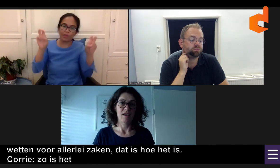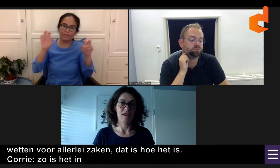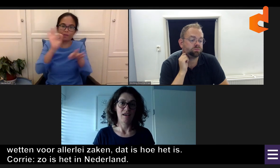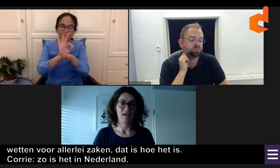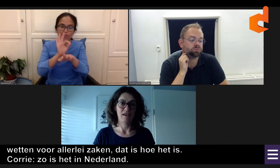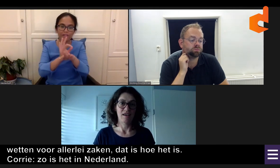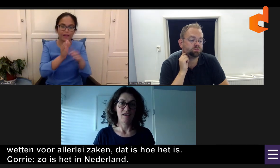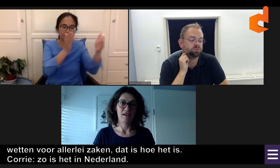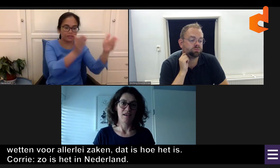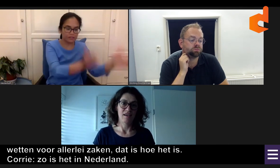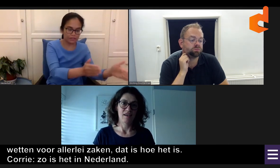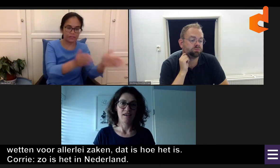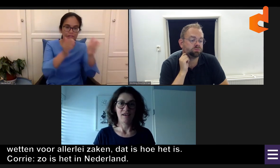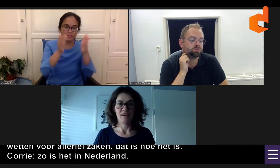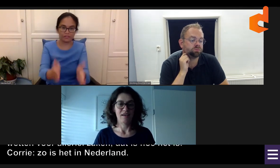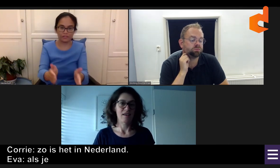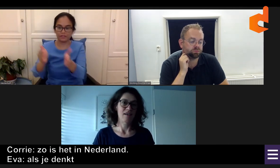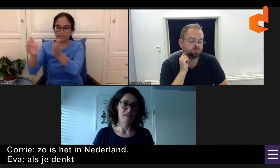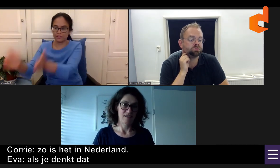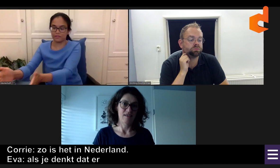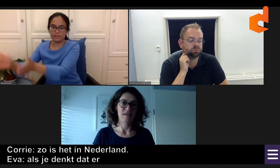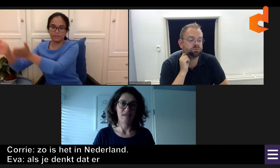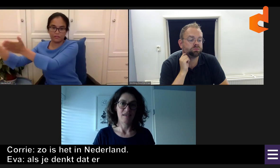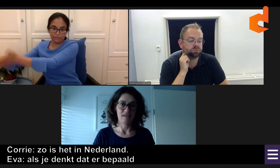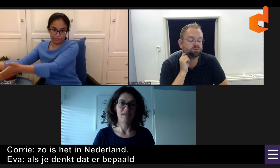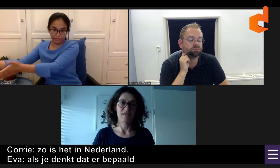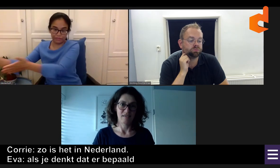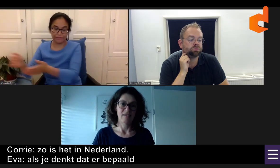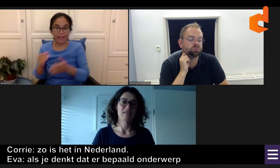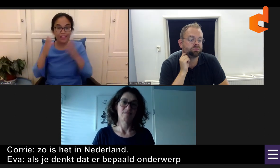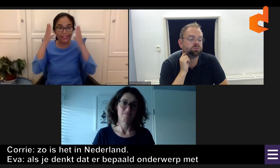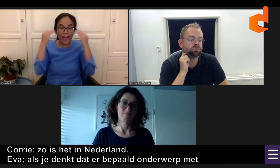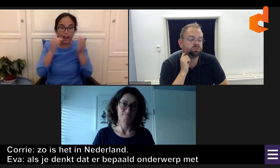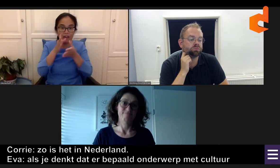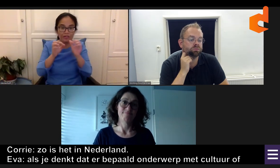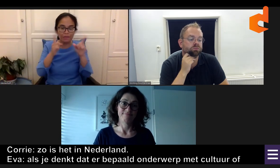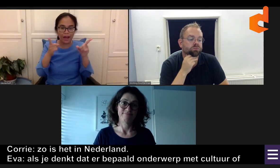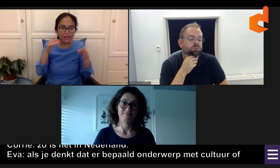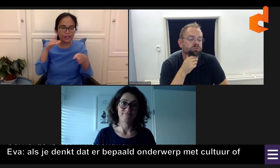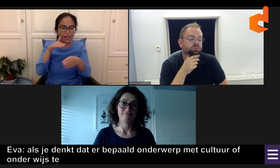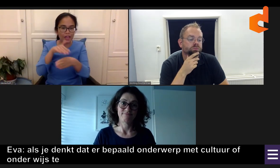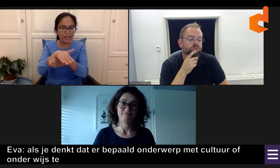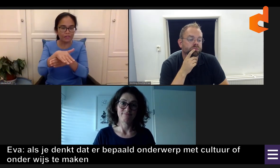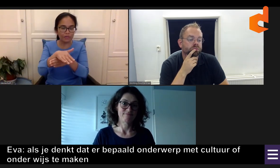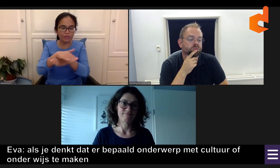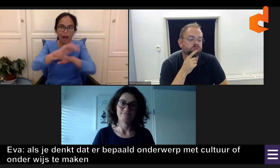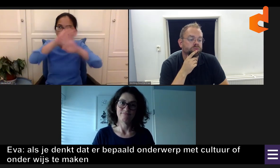Als je denkt dat er bijvoorbeeld een bepaald onderwerp met cultuur of met onderwijs te maken hebt, dan heb je die verschillende categorieën al. En Nederlandse